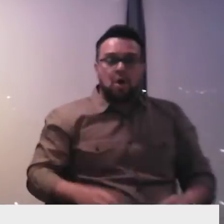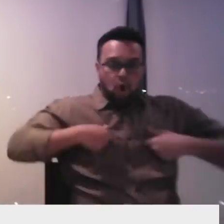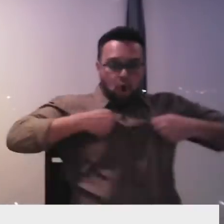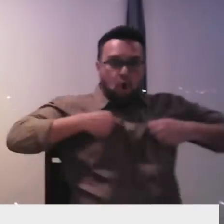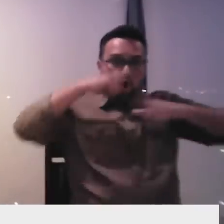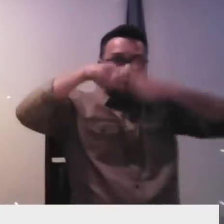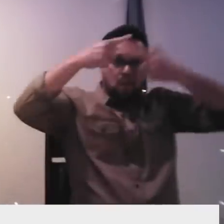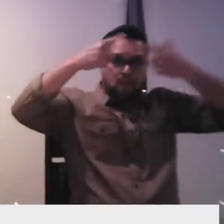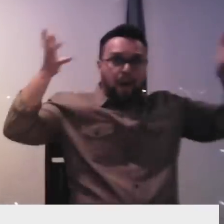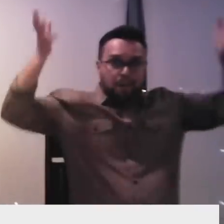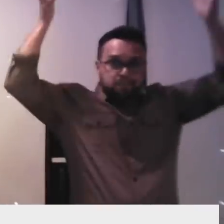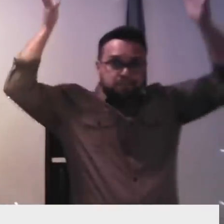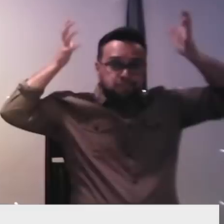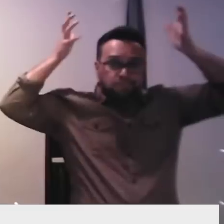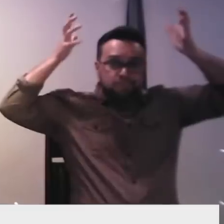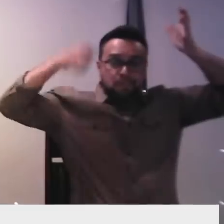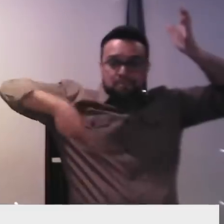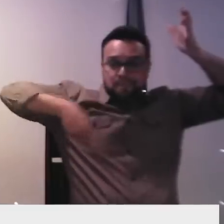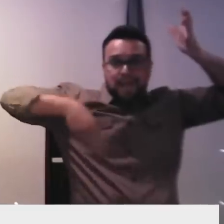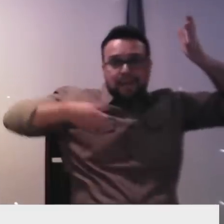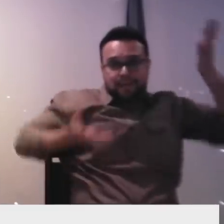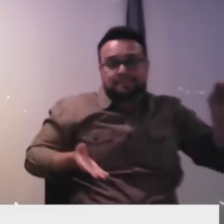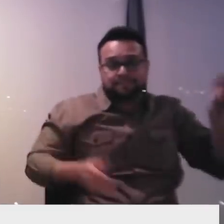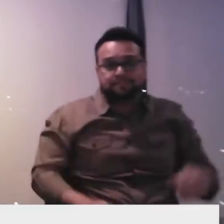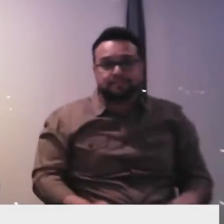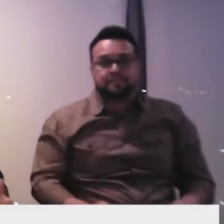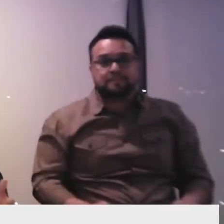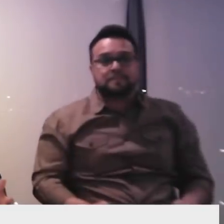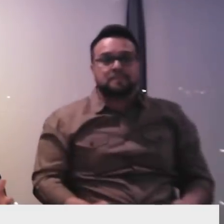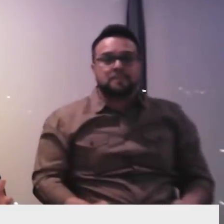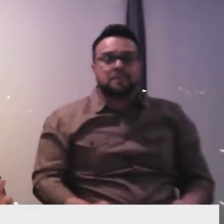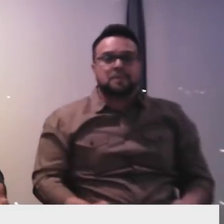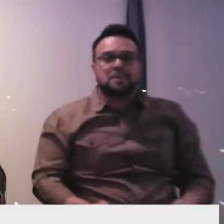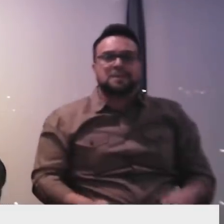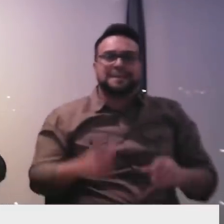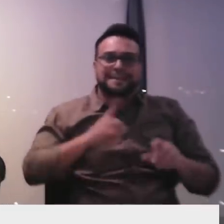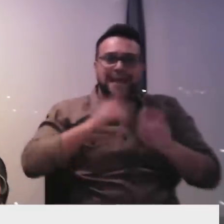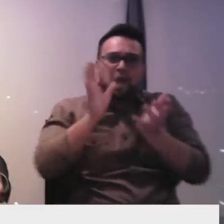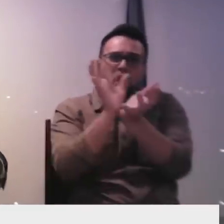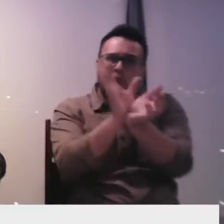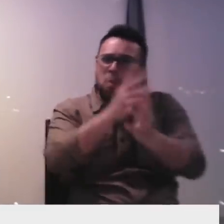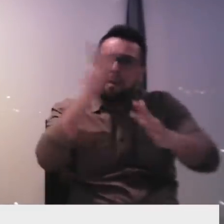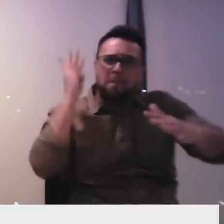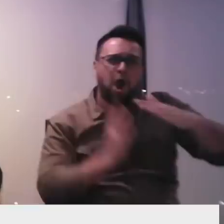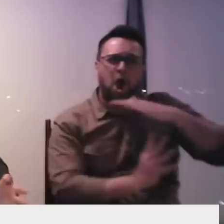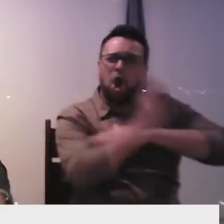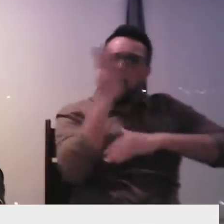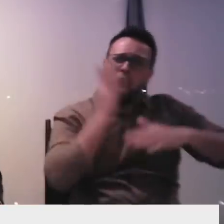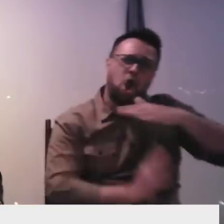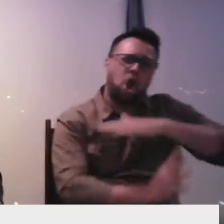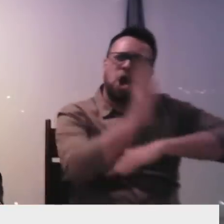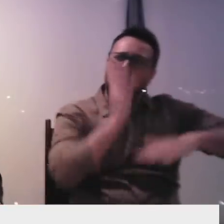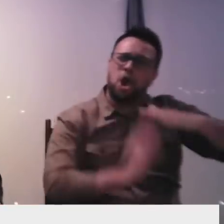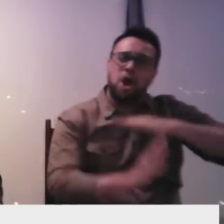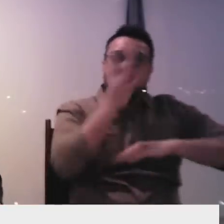roupa na cabeça, né? Chegam mineradas, ou seja, a pessoa arranca o dinheiro que